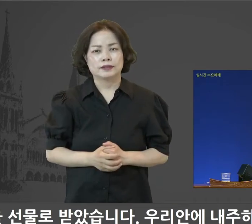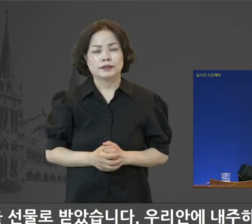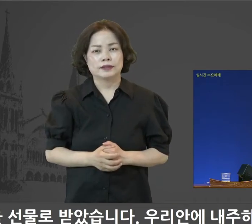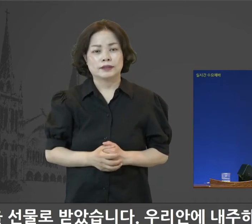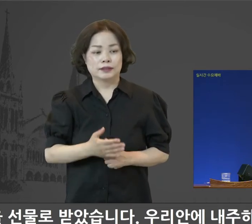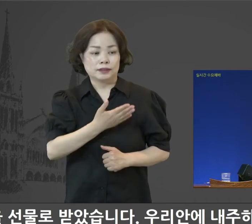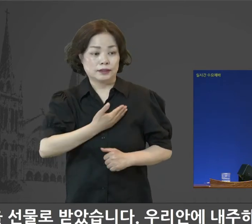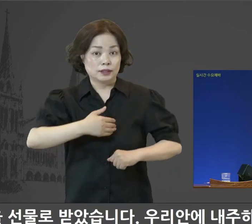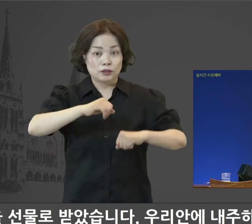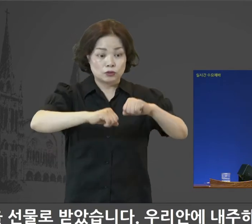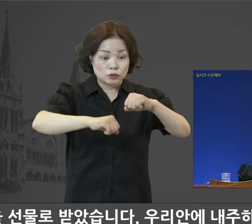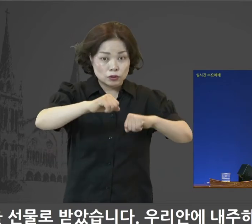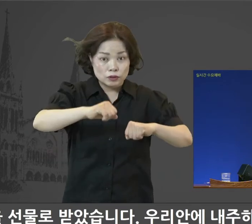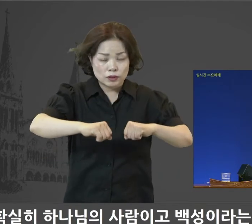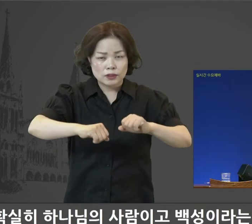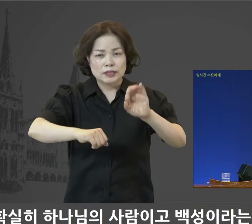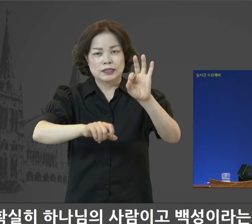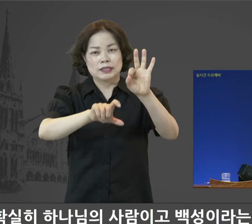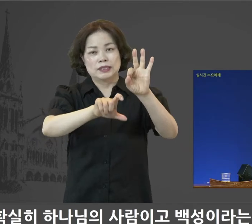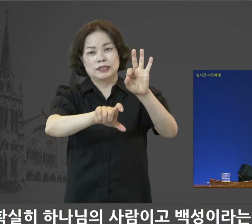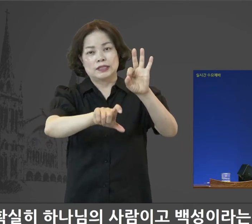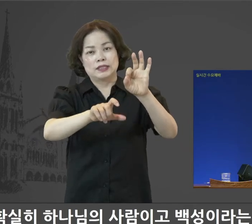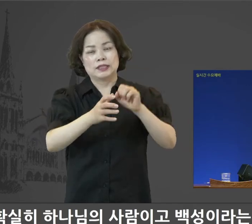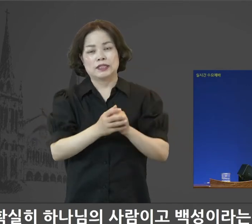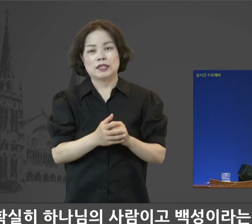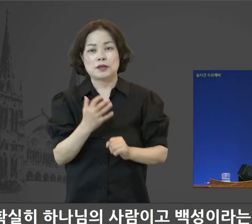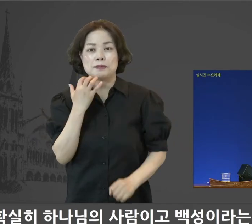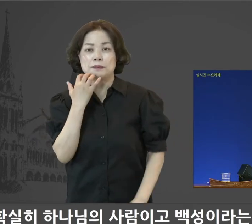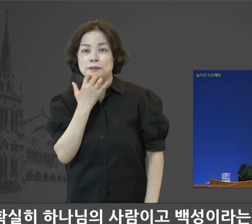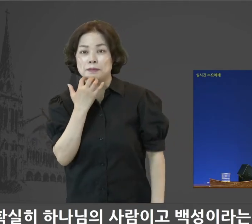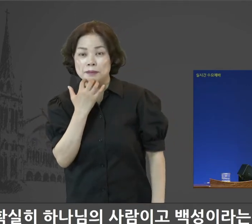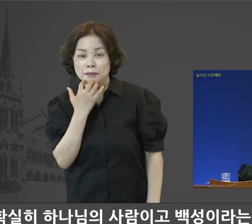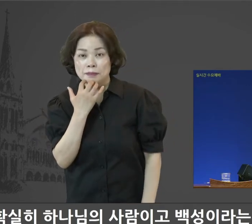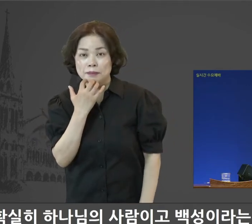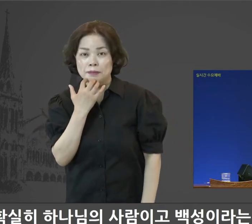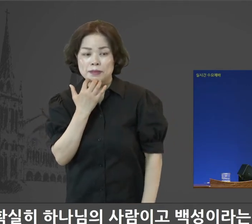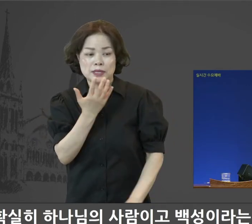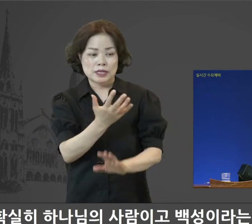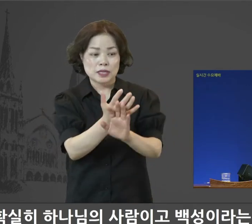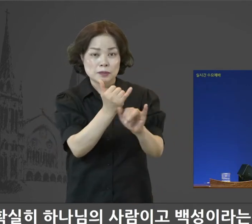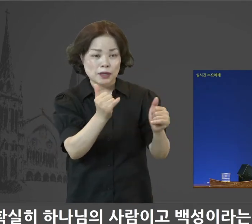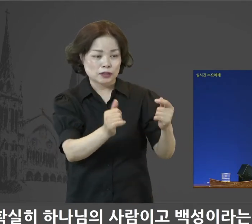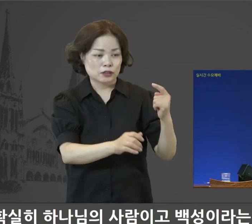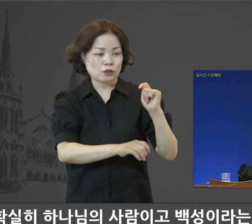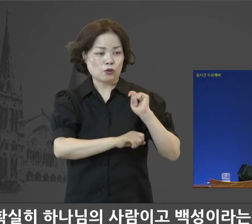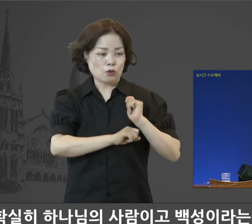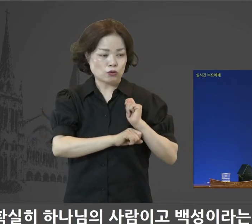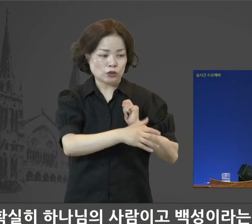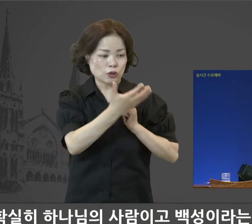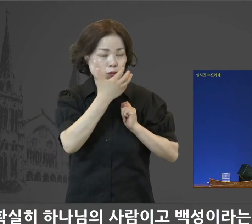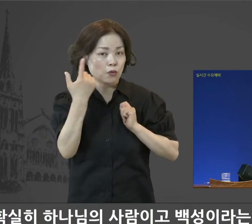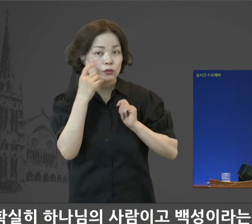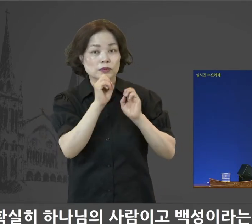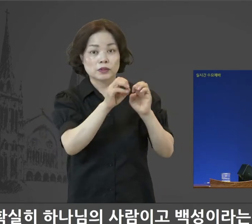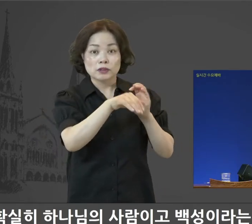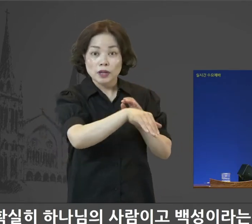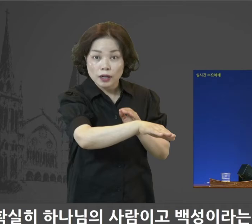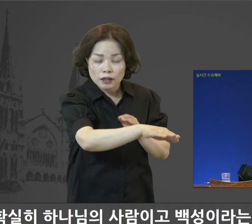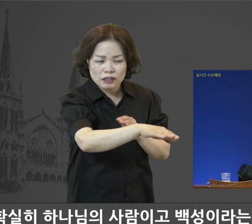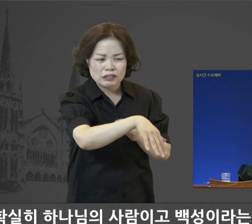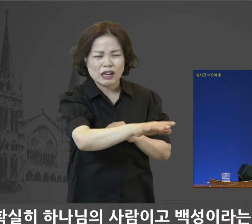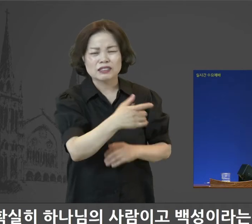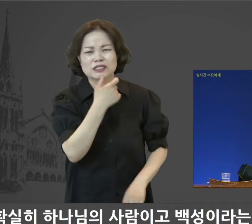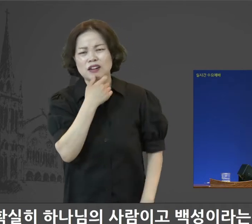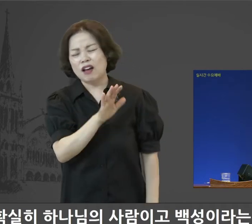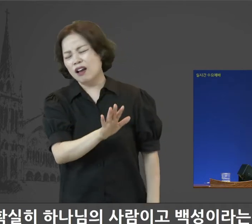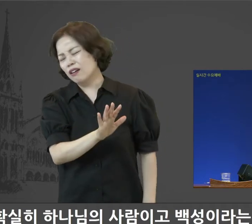그래서 사도행전 10장에 베드로가 이방 사람 고넬료에게 가서 복음을 전하지 않습니까? 원래 가기